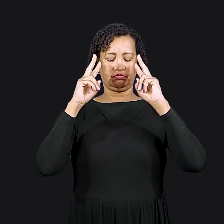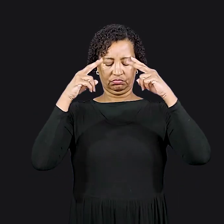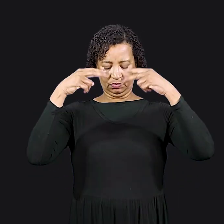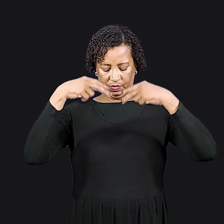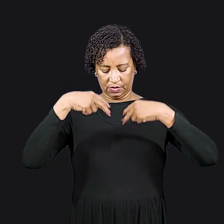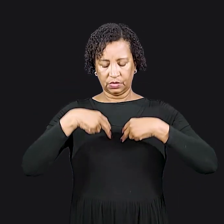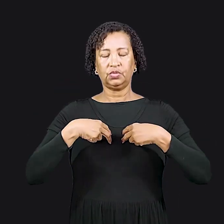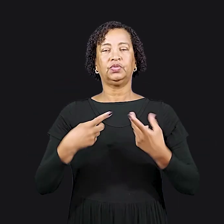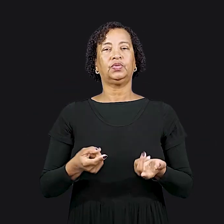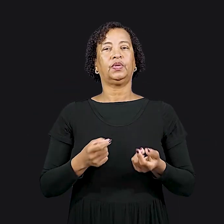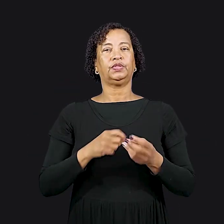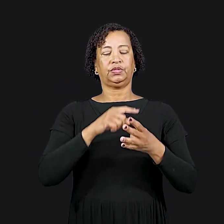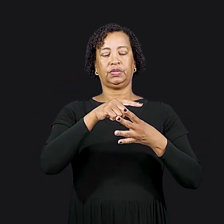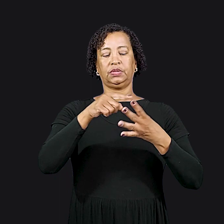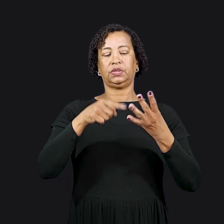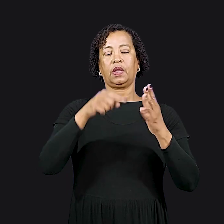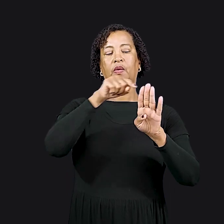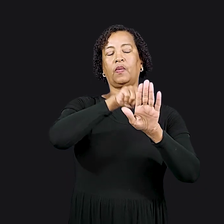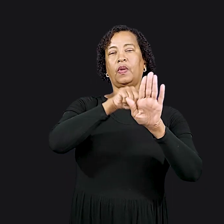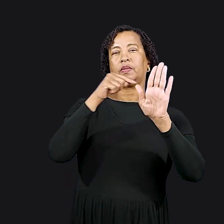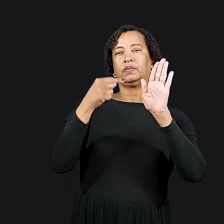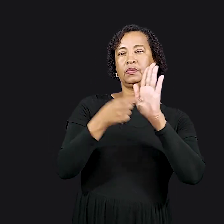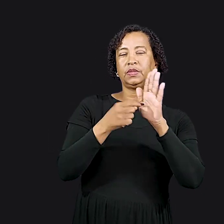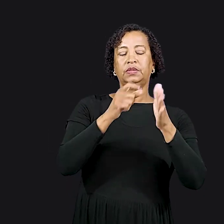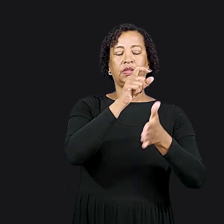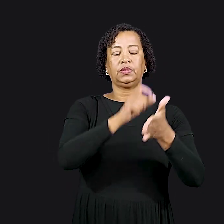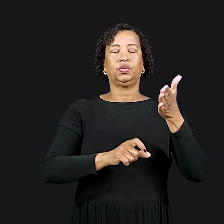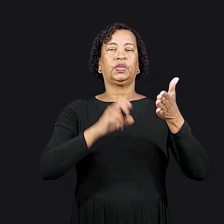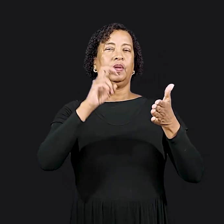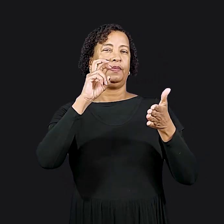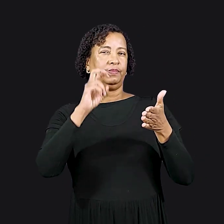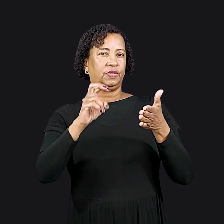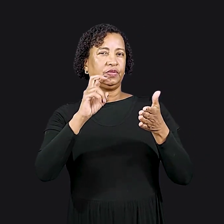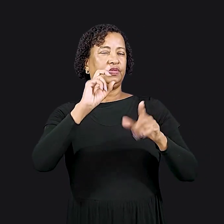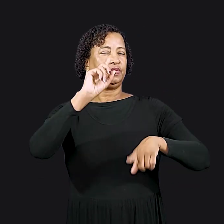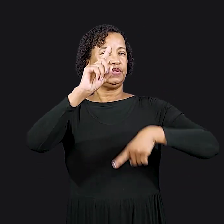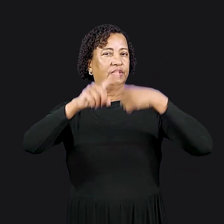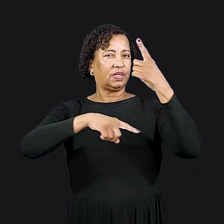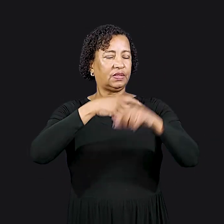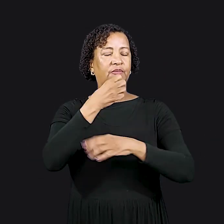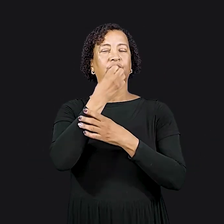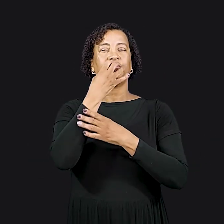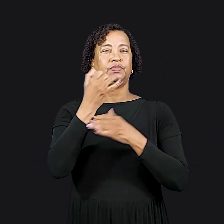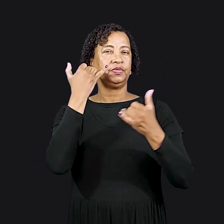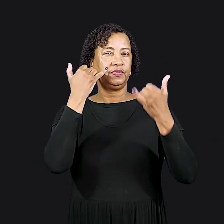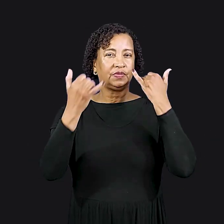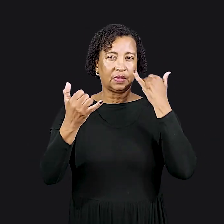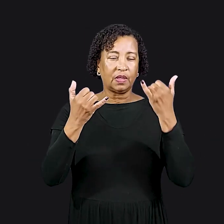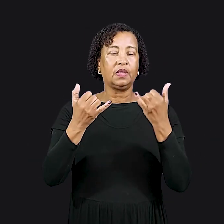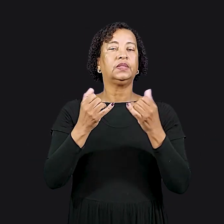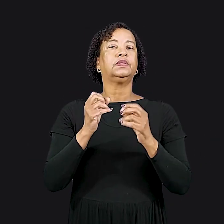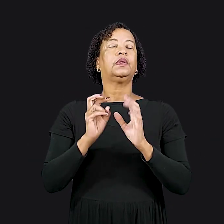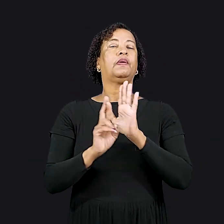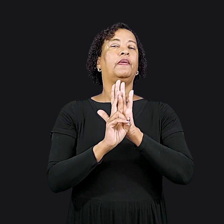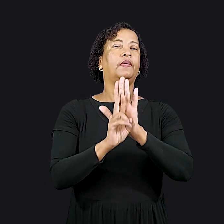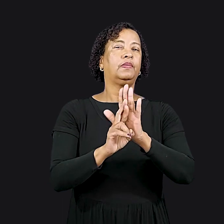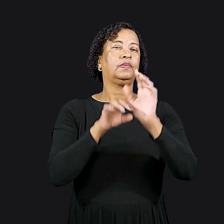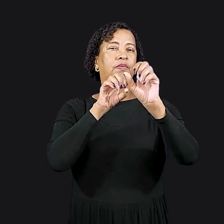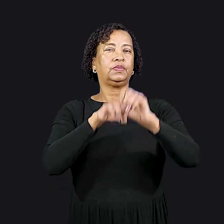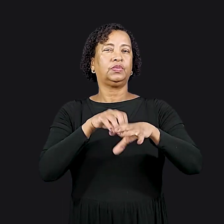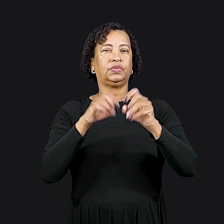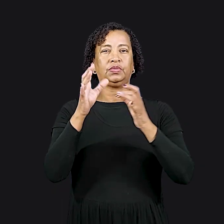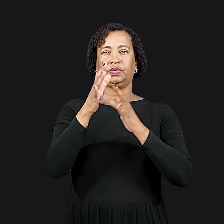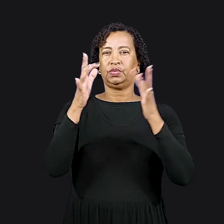mesmos. As 4 metáforas do capítulo 5, que vêm logo depois das bem-aventuranças, representam